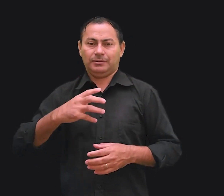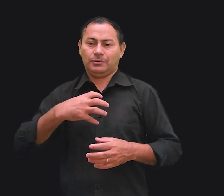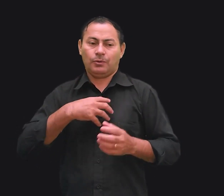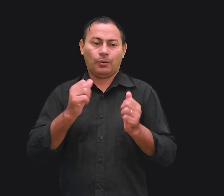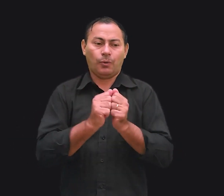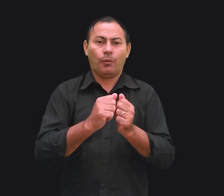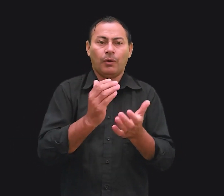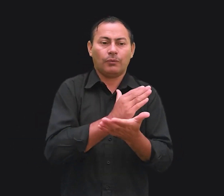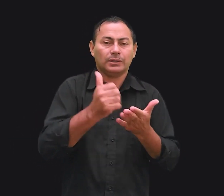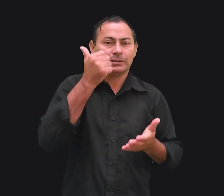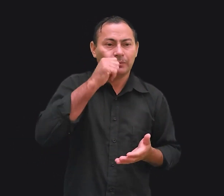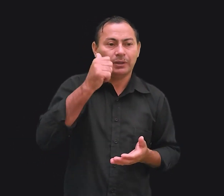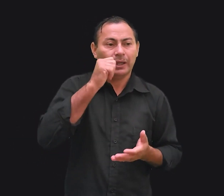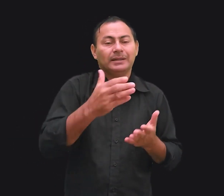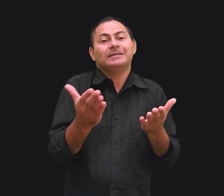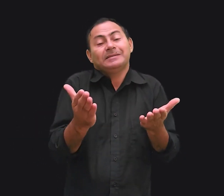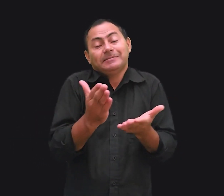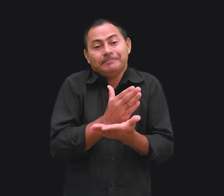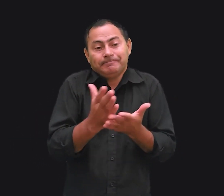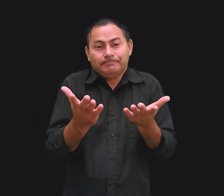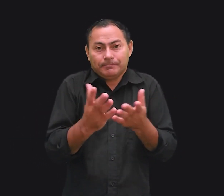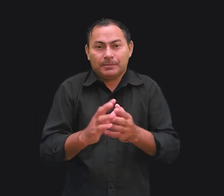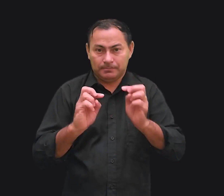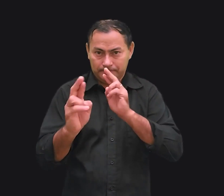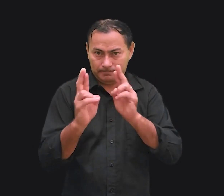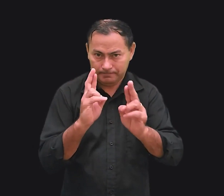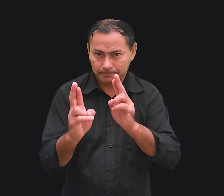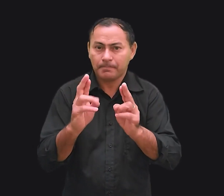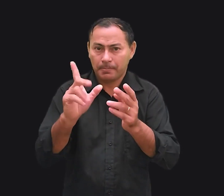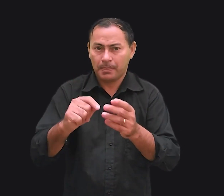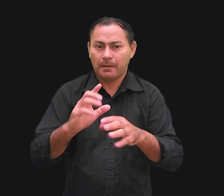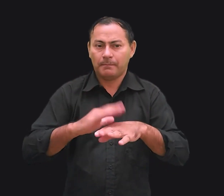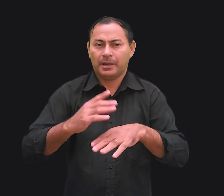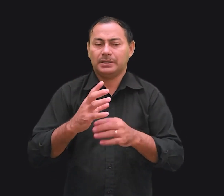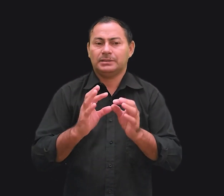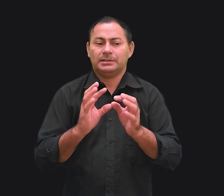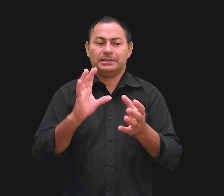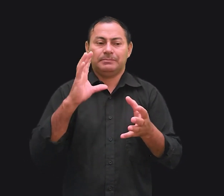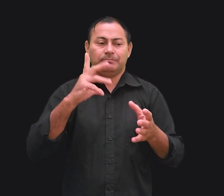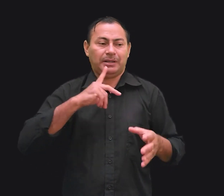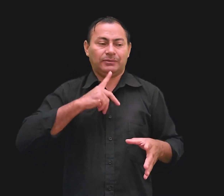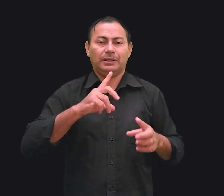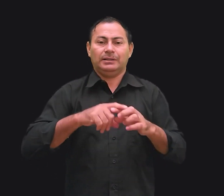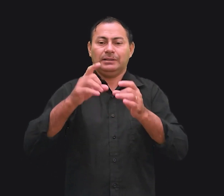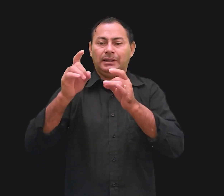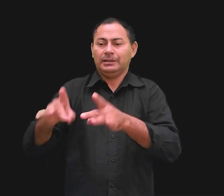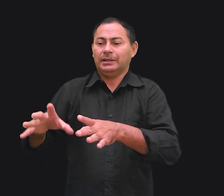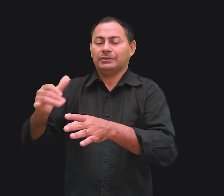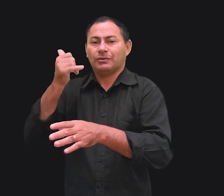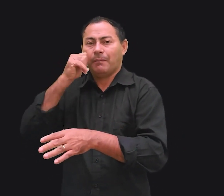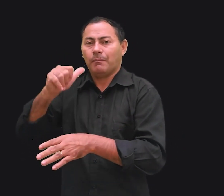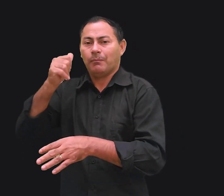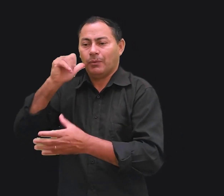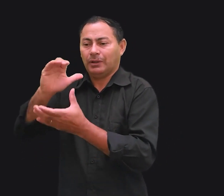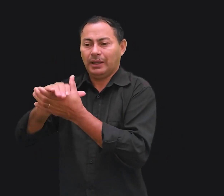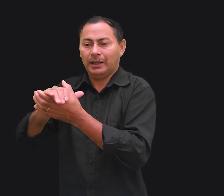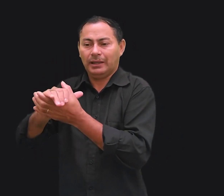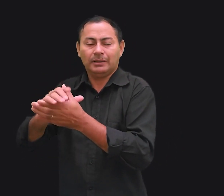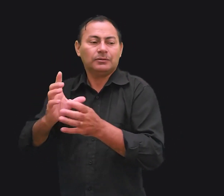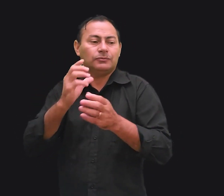intimidade com umas dessas mulheres. O relacionamento fica mais íntimo e ele acaba deixando sua mulher para ficar